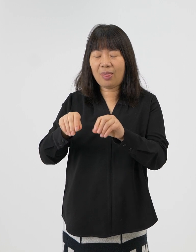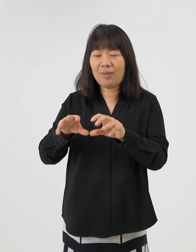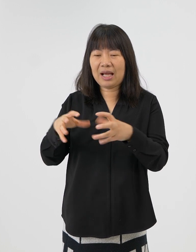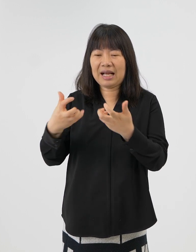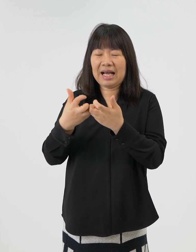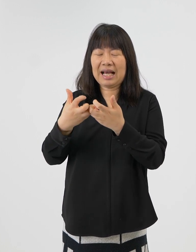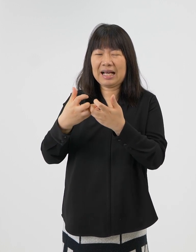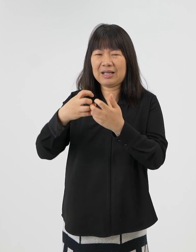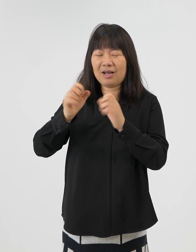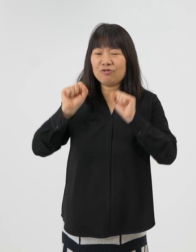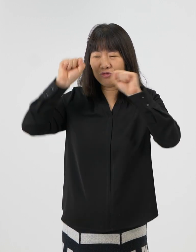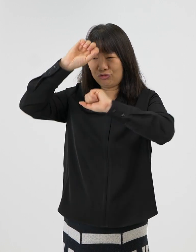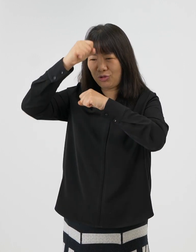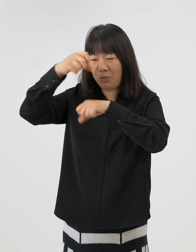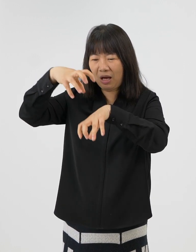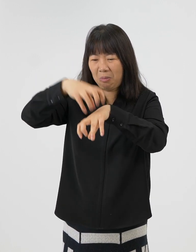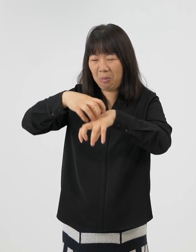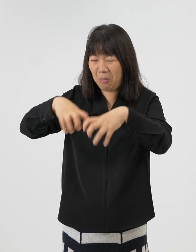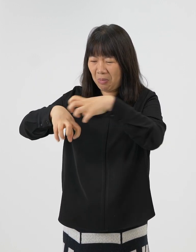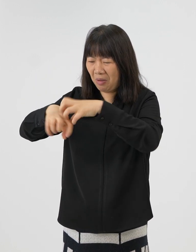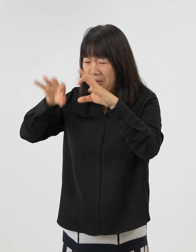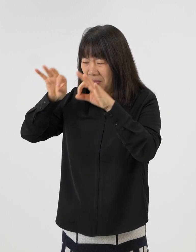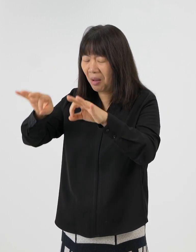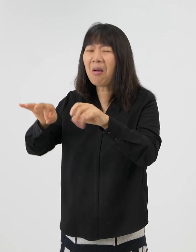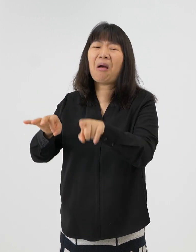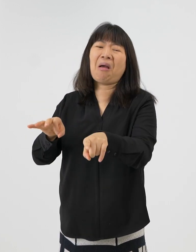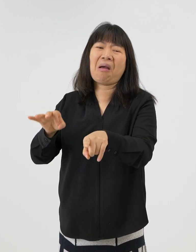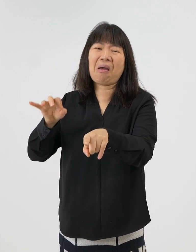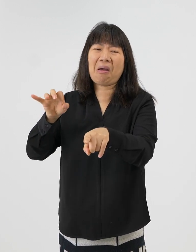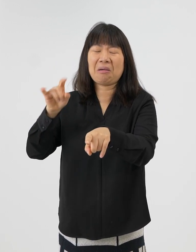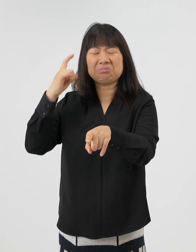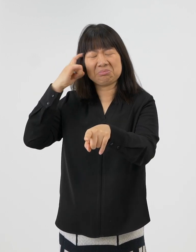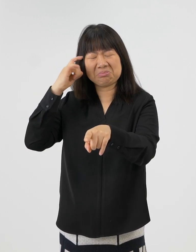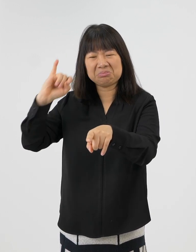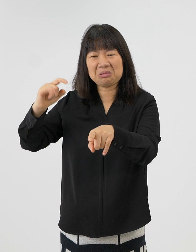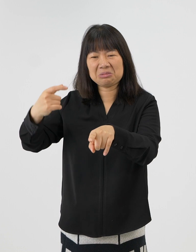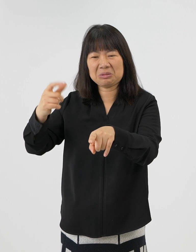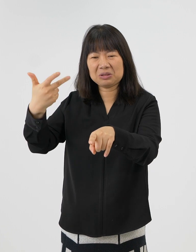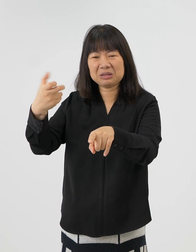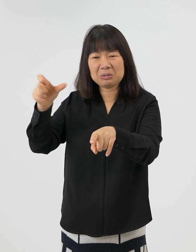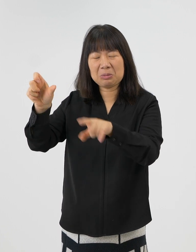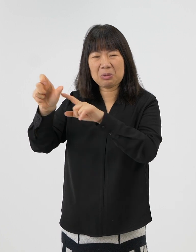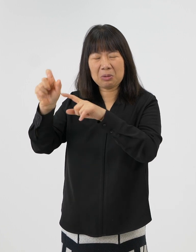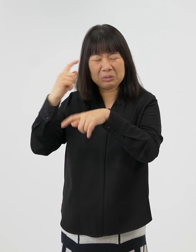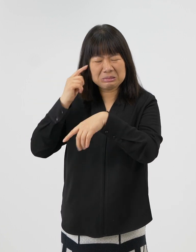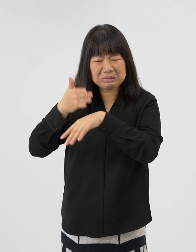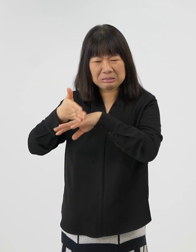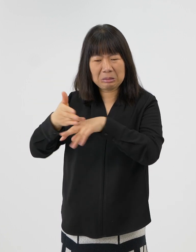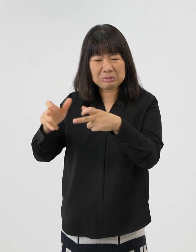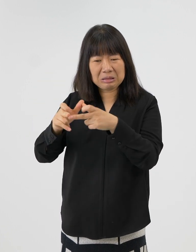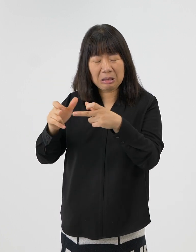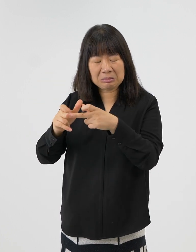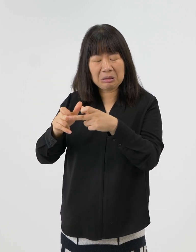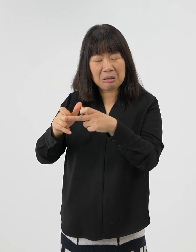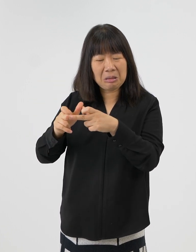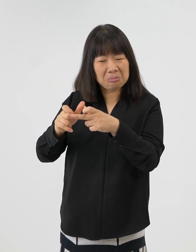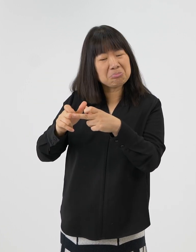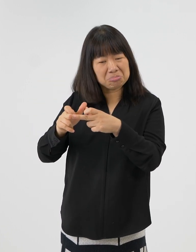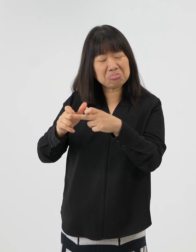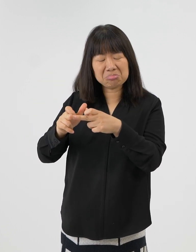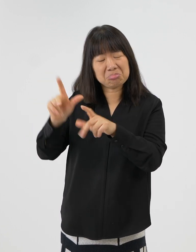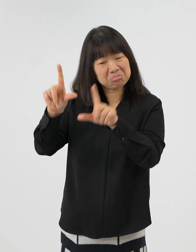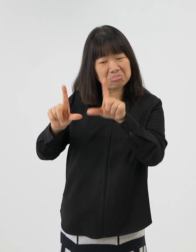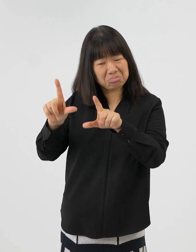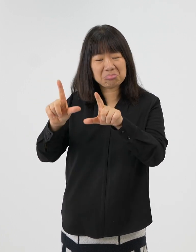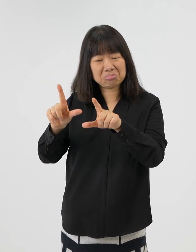때는 아이고 그냥 IQ 75짜리의 운동화가 저렇지 이렇게만